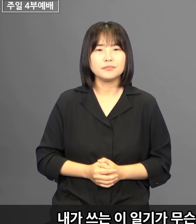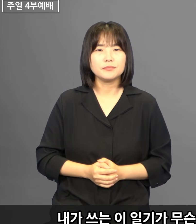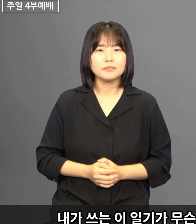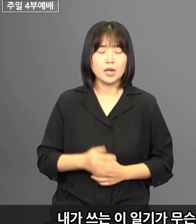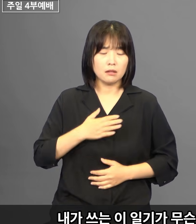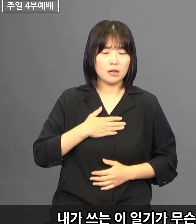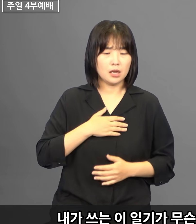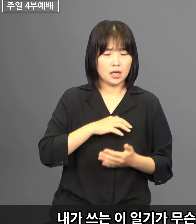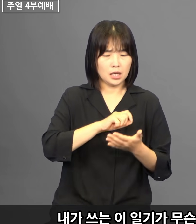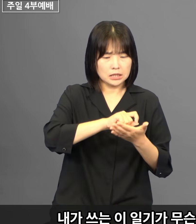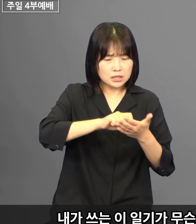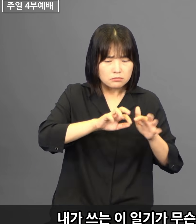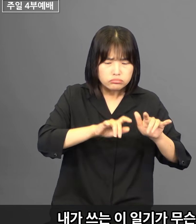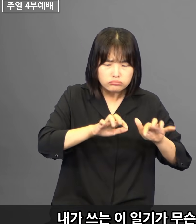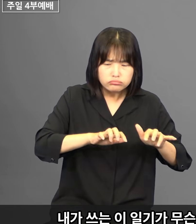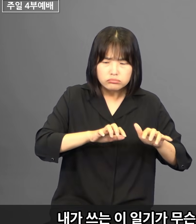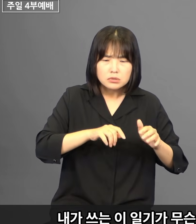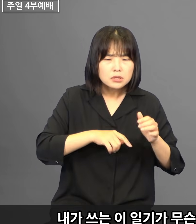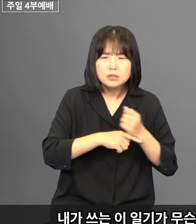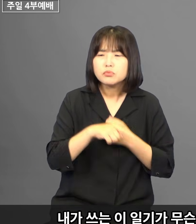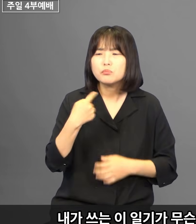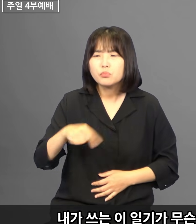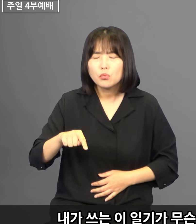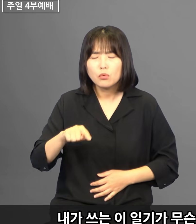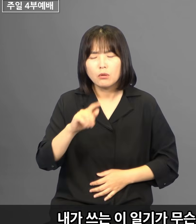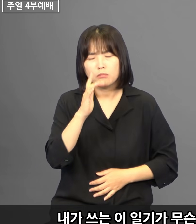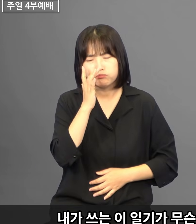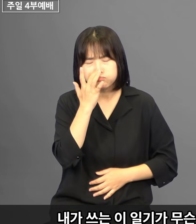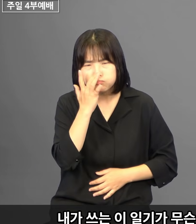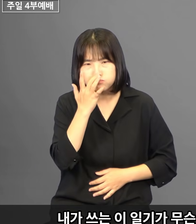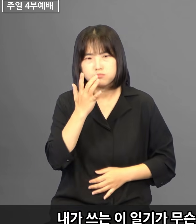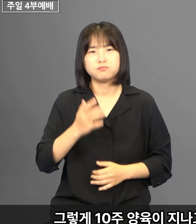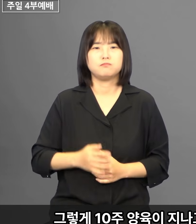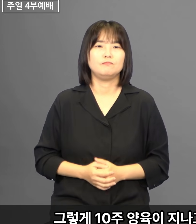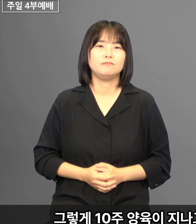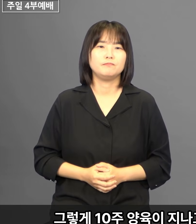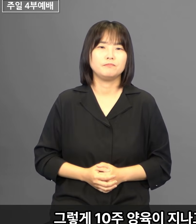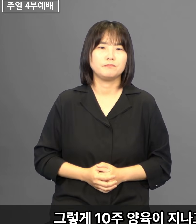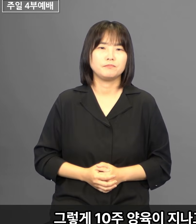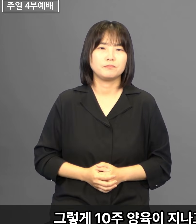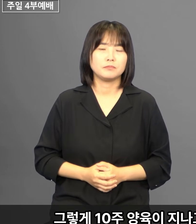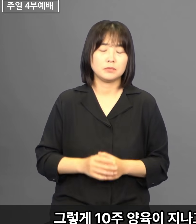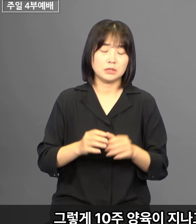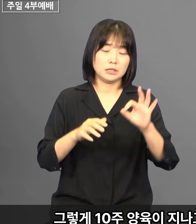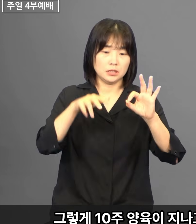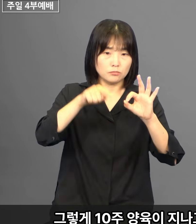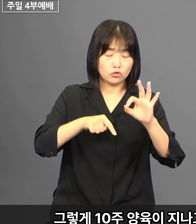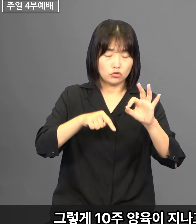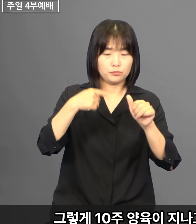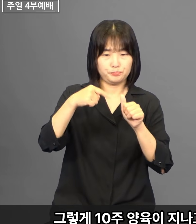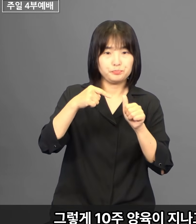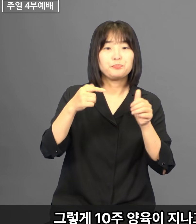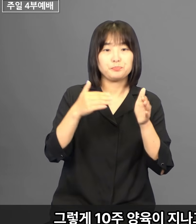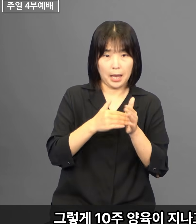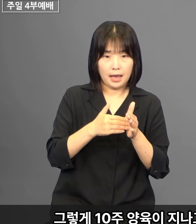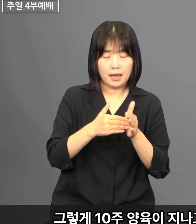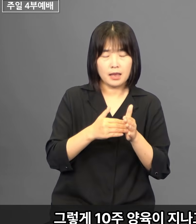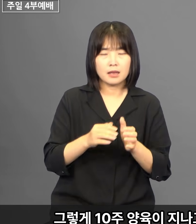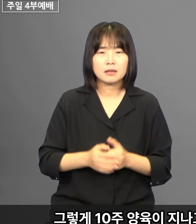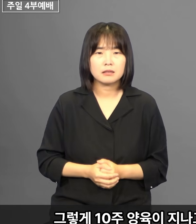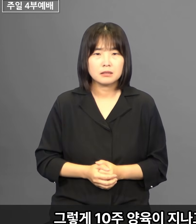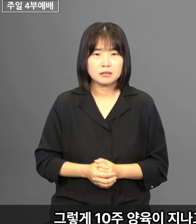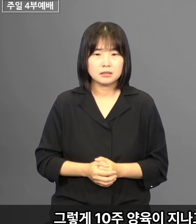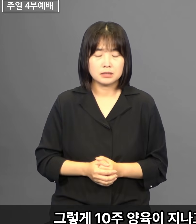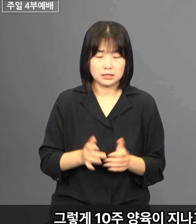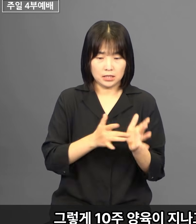동행에 내가 쓰는 이 일기가 무슨 의미가 있는지 알기 어려웠습니다. 그렇게 10주 양육이 지나고 금방 그만둘